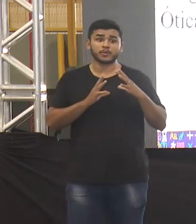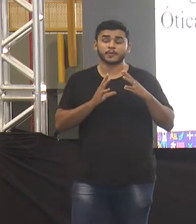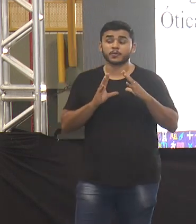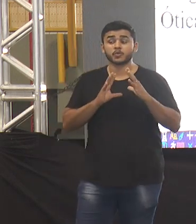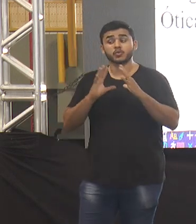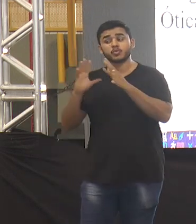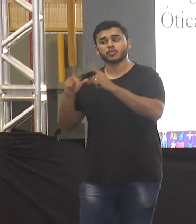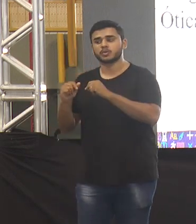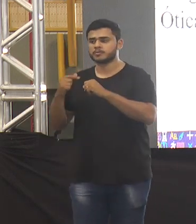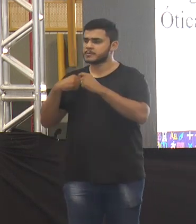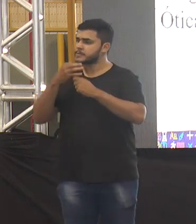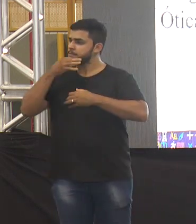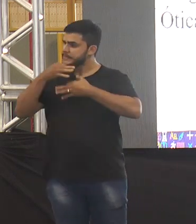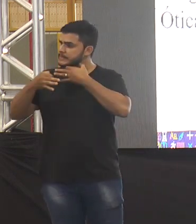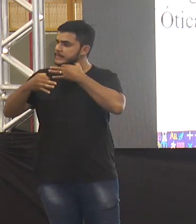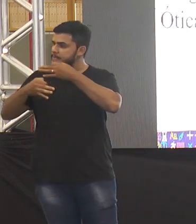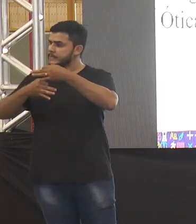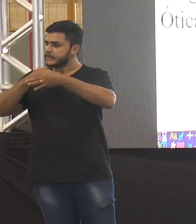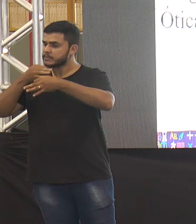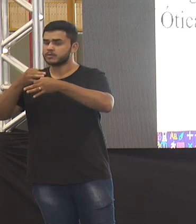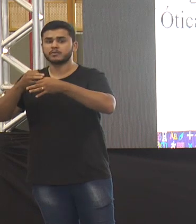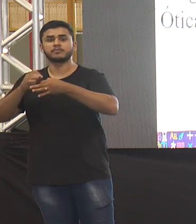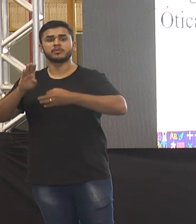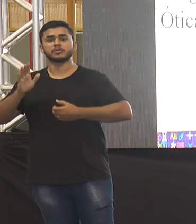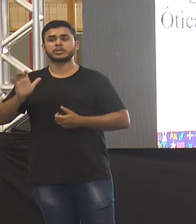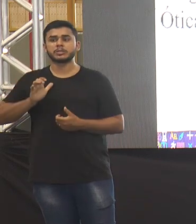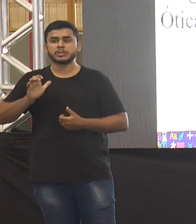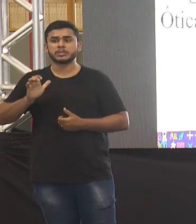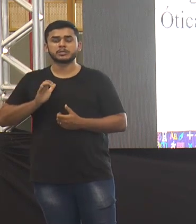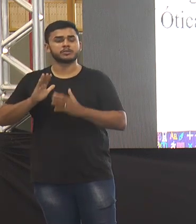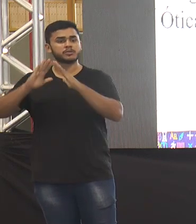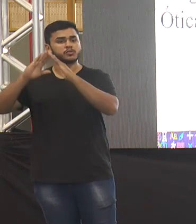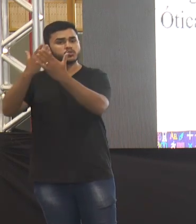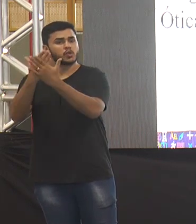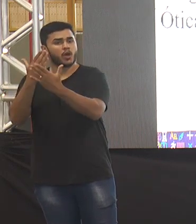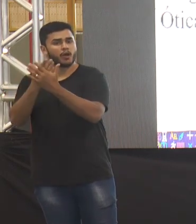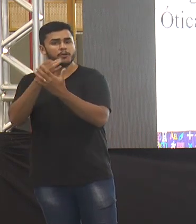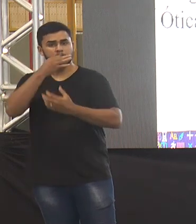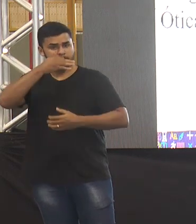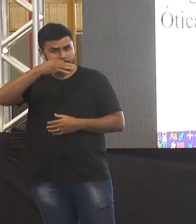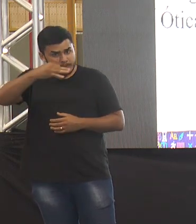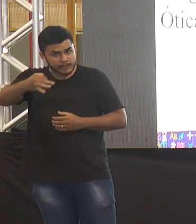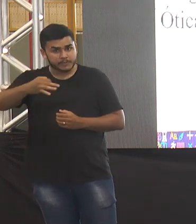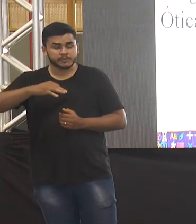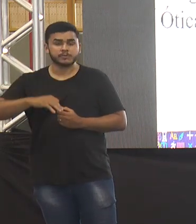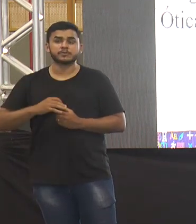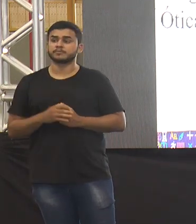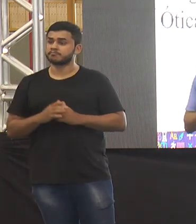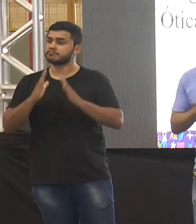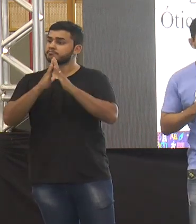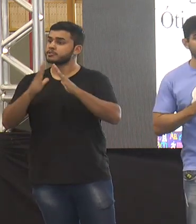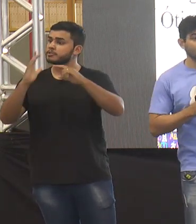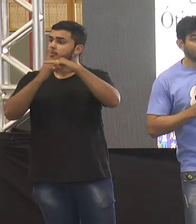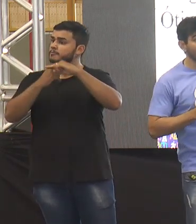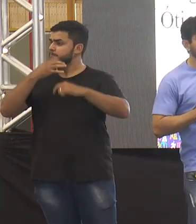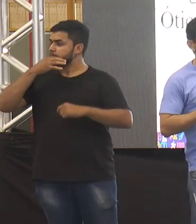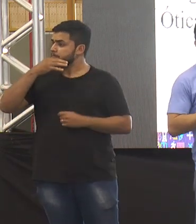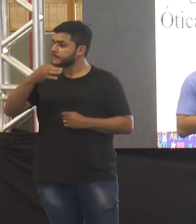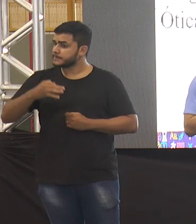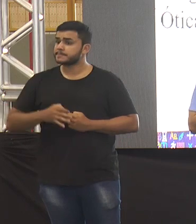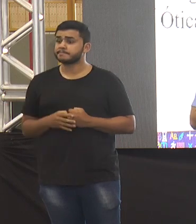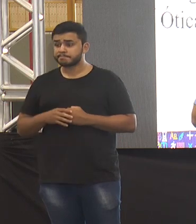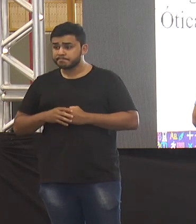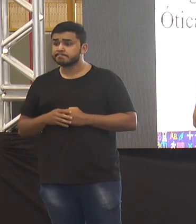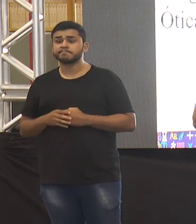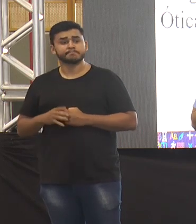as instituições burguesas. O realismo critica a escola, o realismo critica a igreja, o